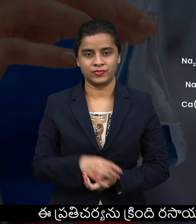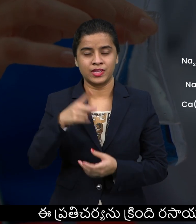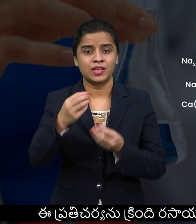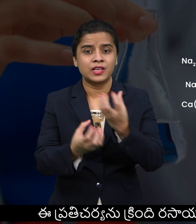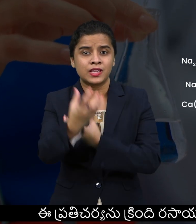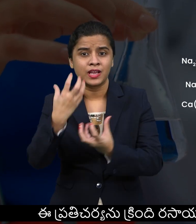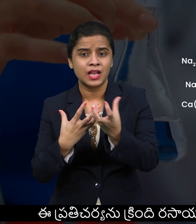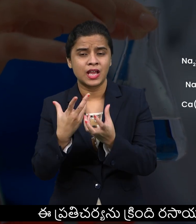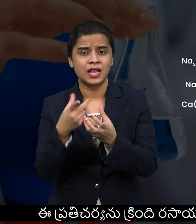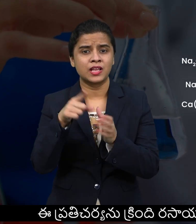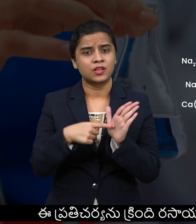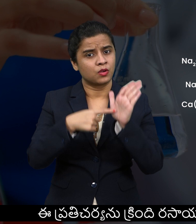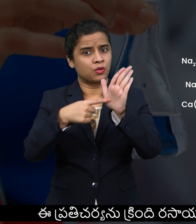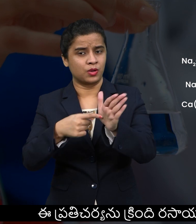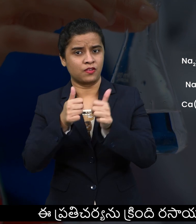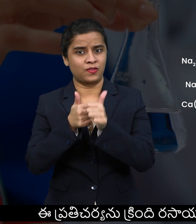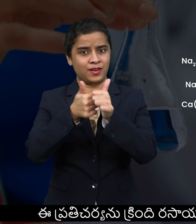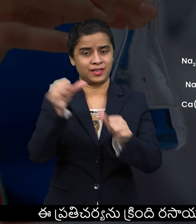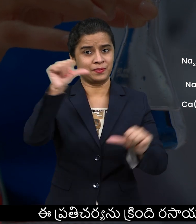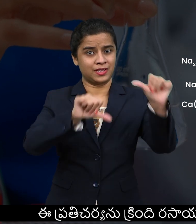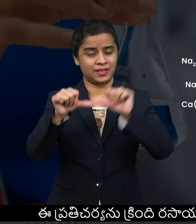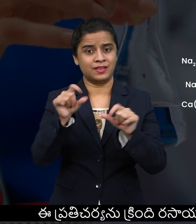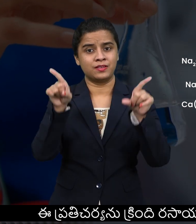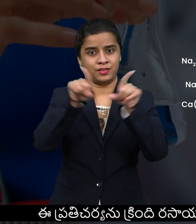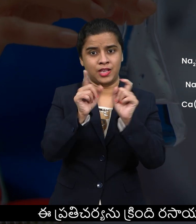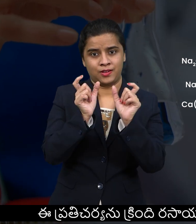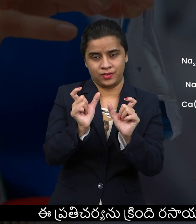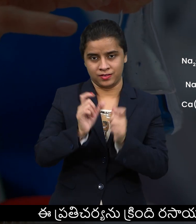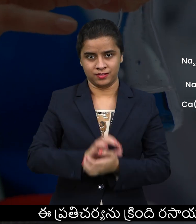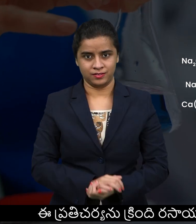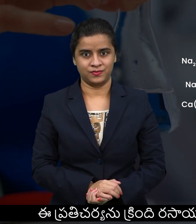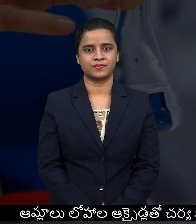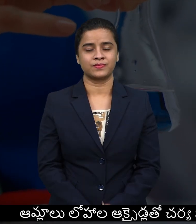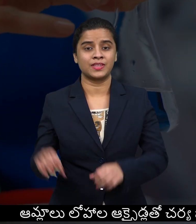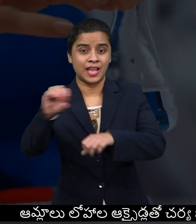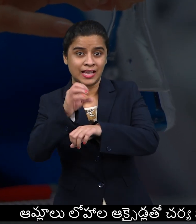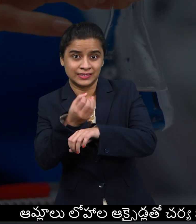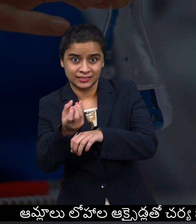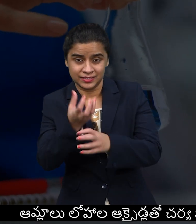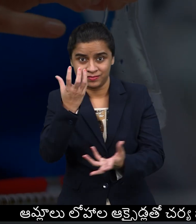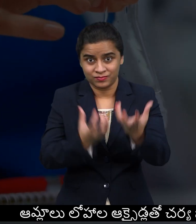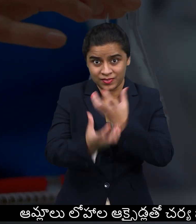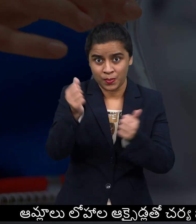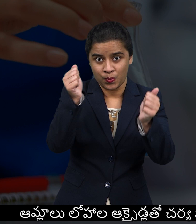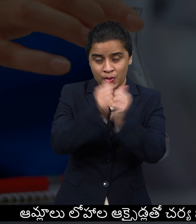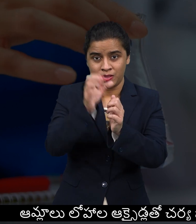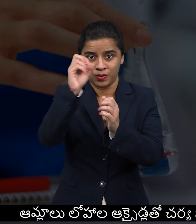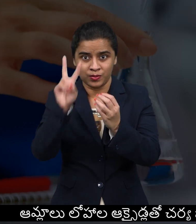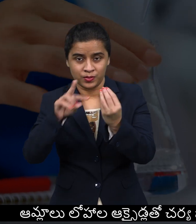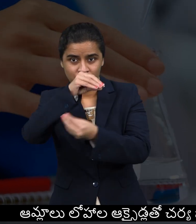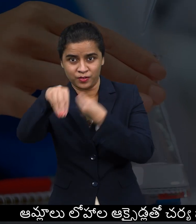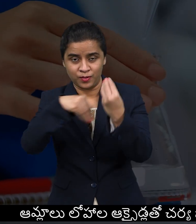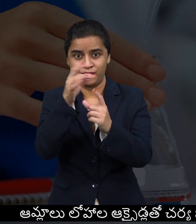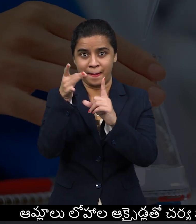ఈ ప్రతిచర్యను క్రింది రసాయన సమీకరణం ద్వారా సూచించవచ్చు. ఆమ్లాలు లోహాల